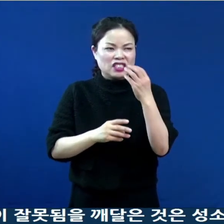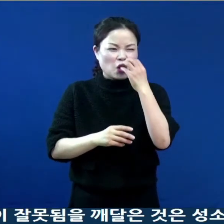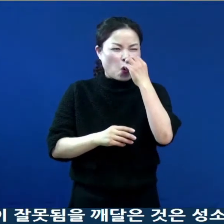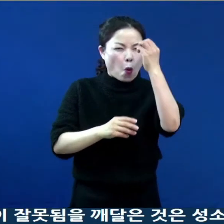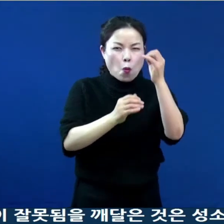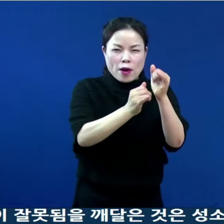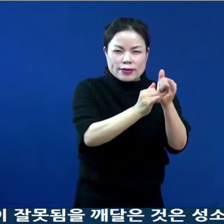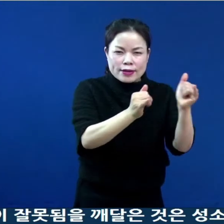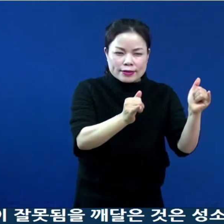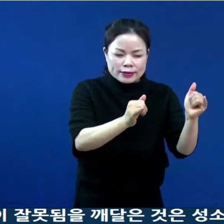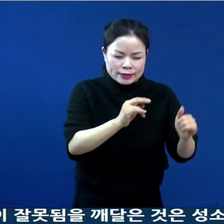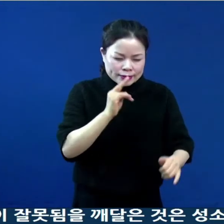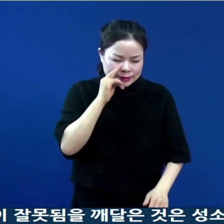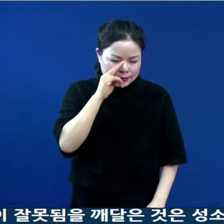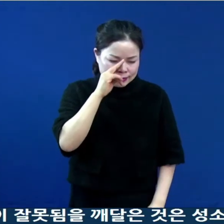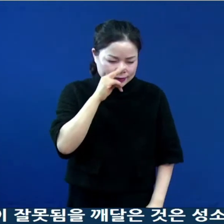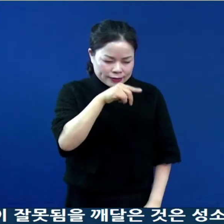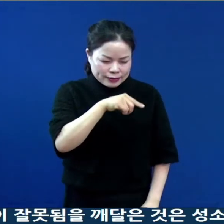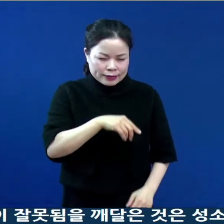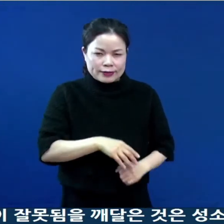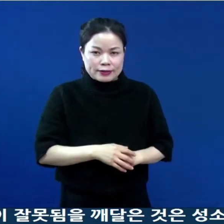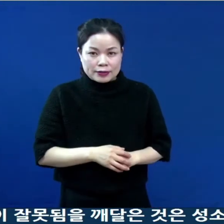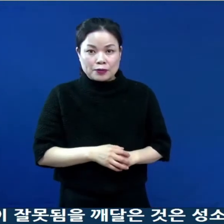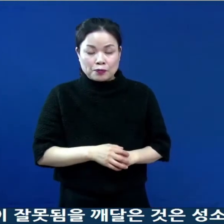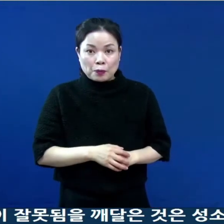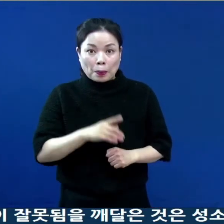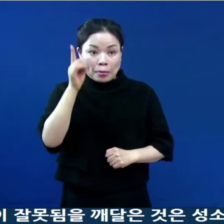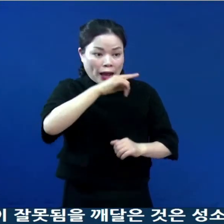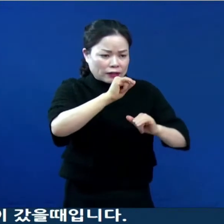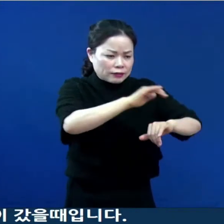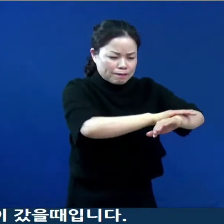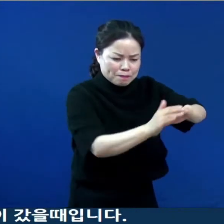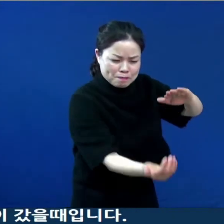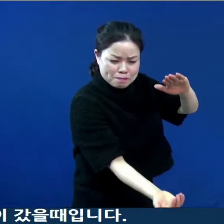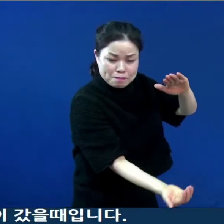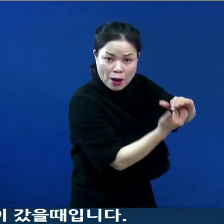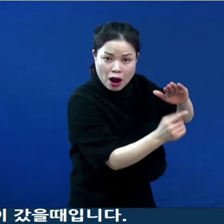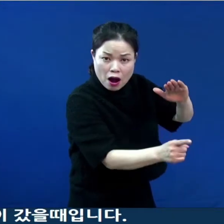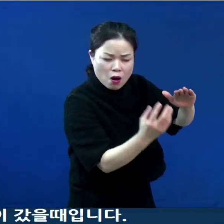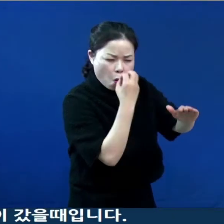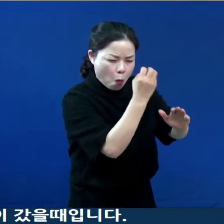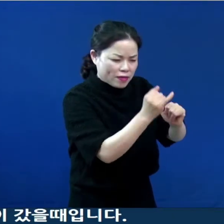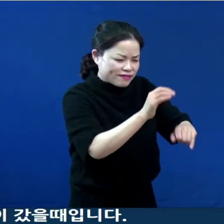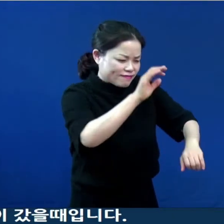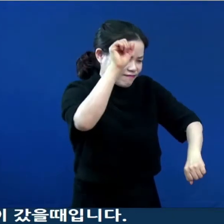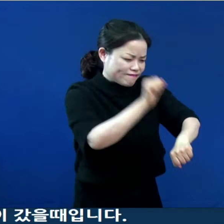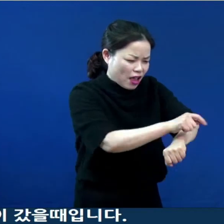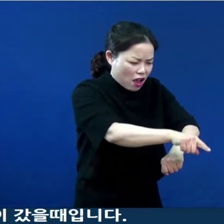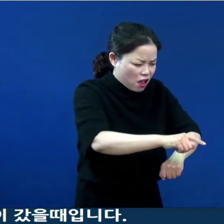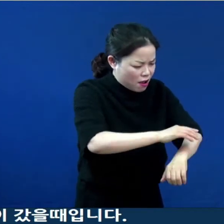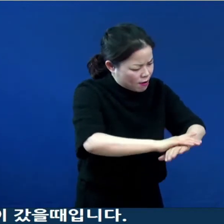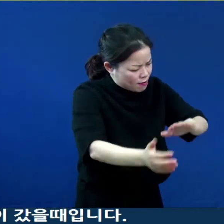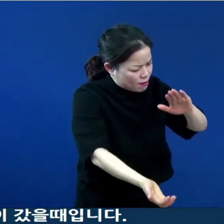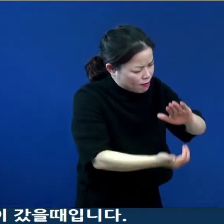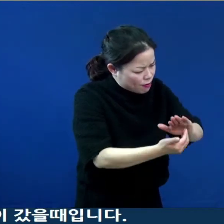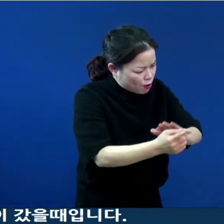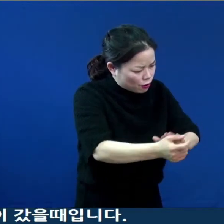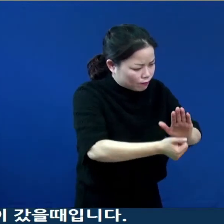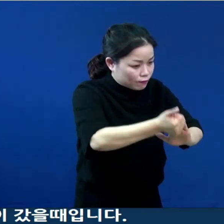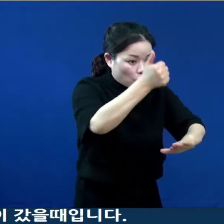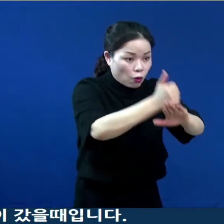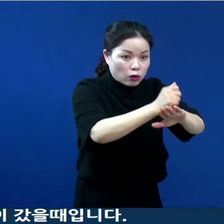오만한 자를 질투하였습니다. 악인이 형통하는 것, 오만한 자가 잘 되는 것에 대해서